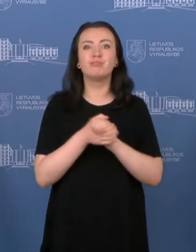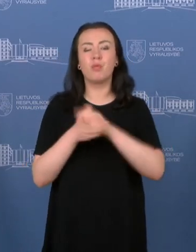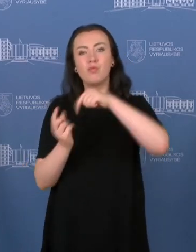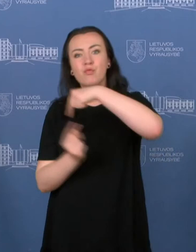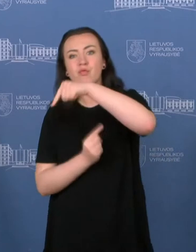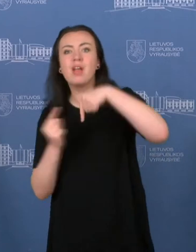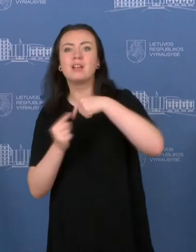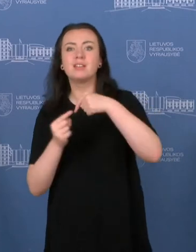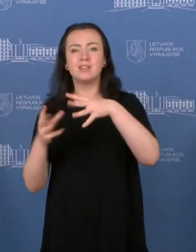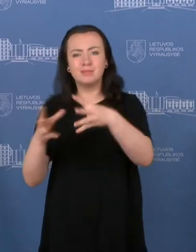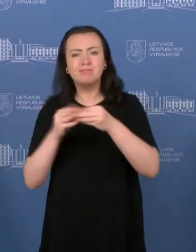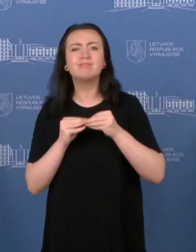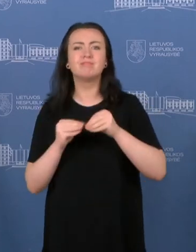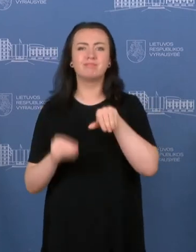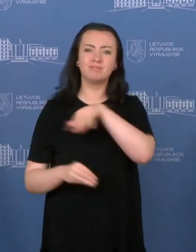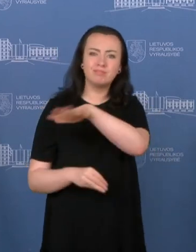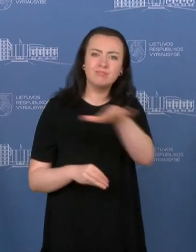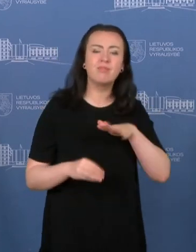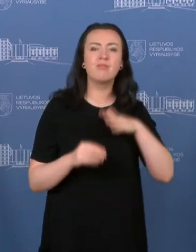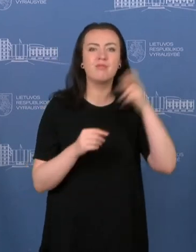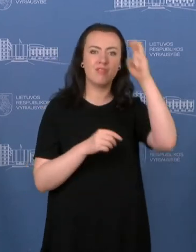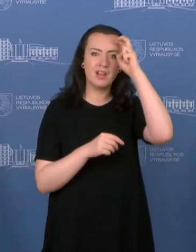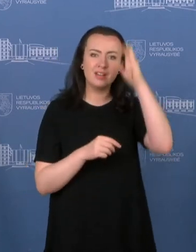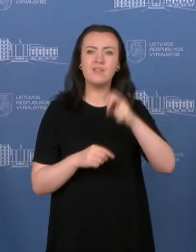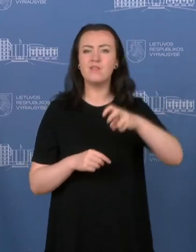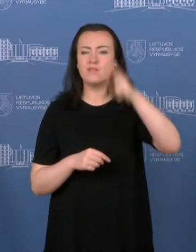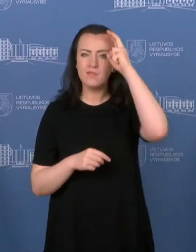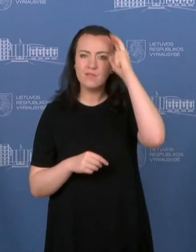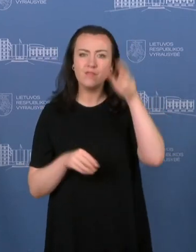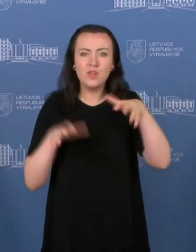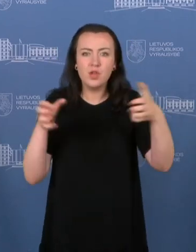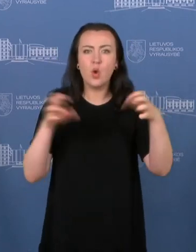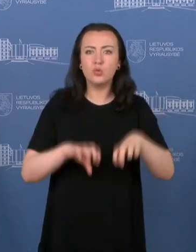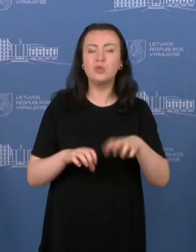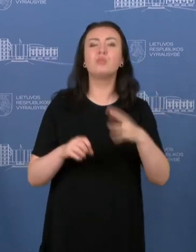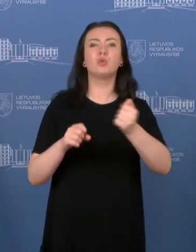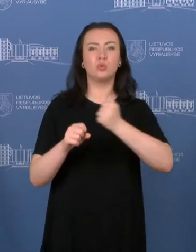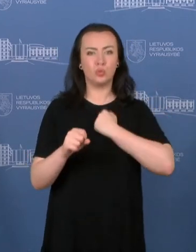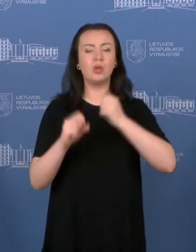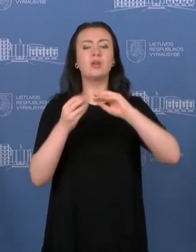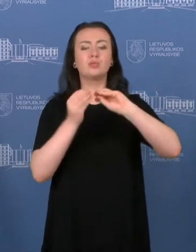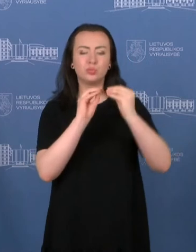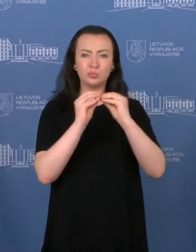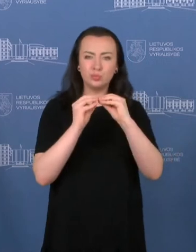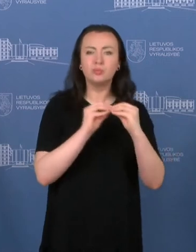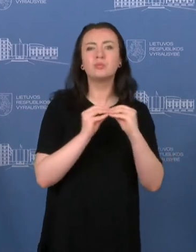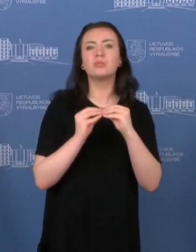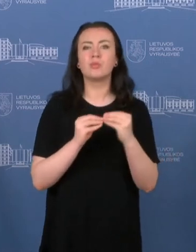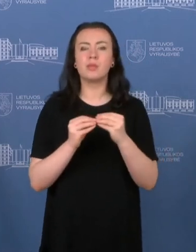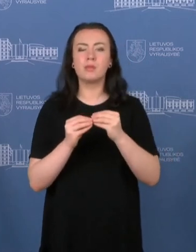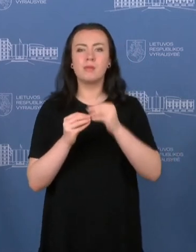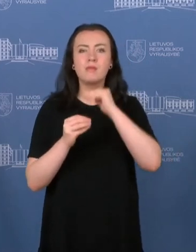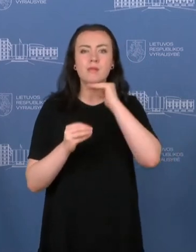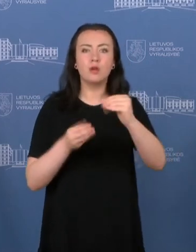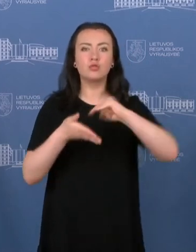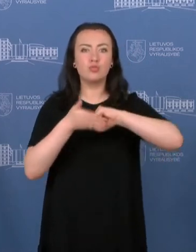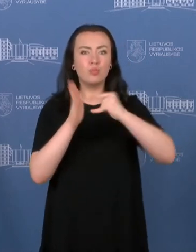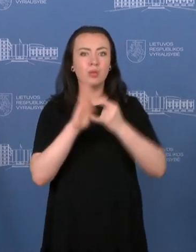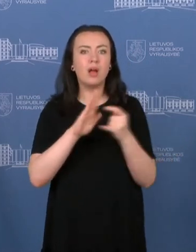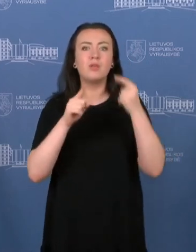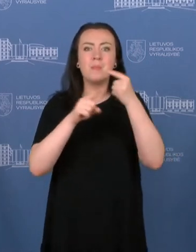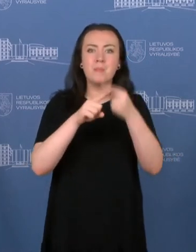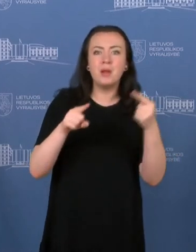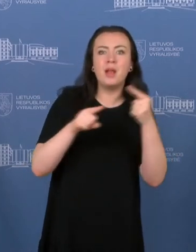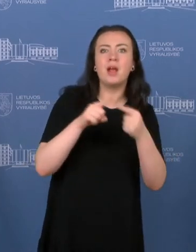tiek visuomenė, tiek valstybė, tiek vyriausybė turės sudėlioti konkretų planą,